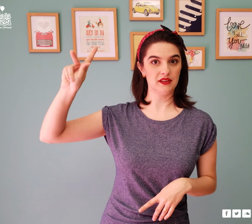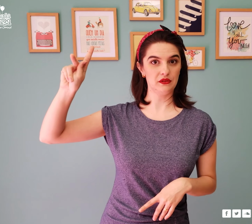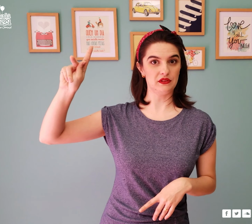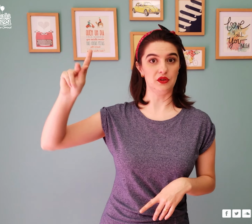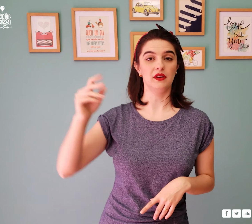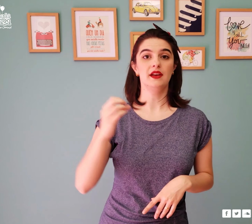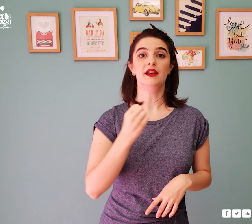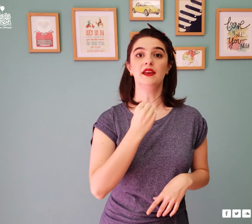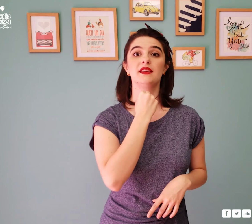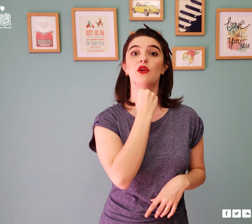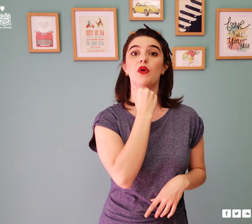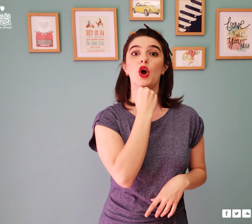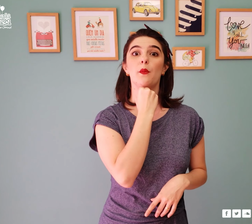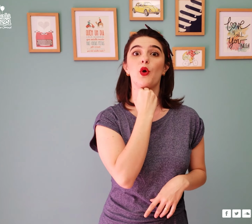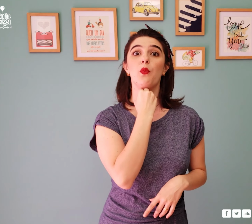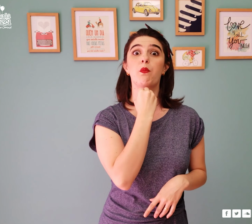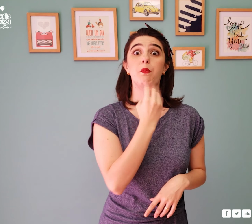dedãozinho. Então, meu bom...